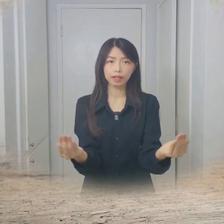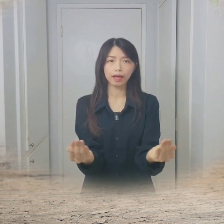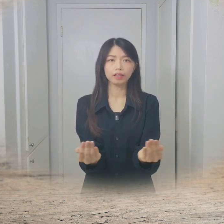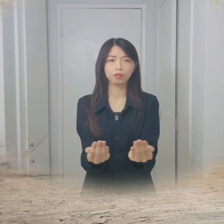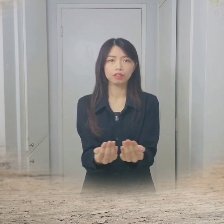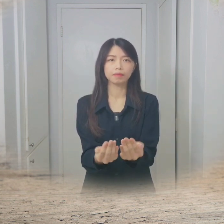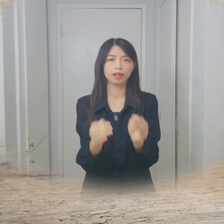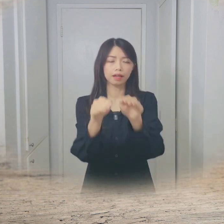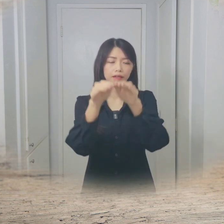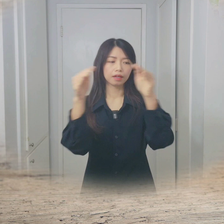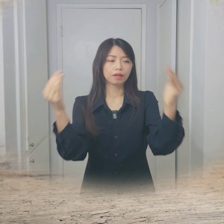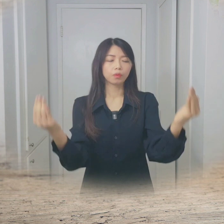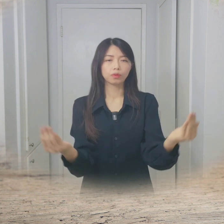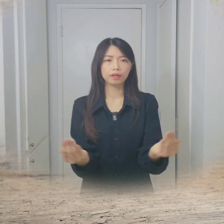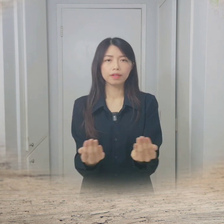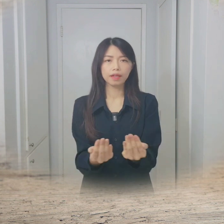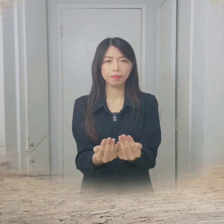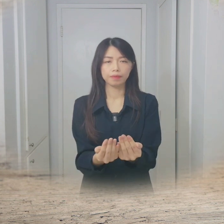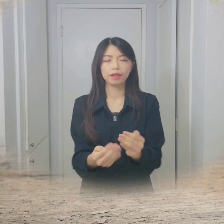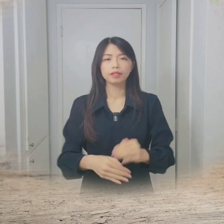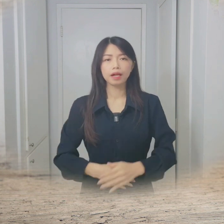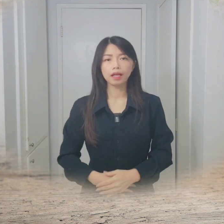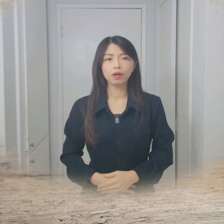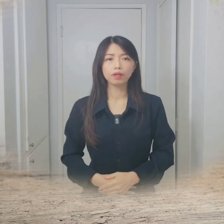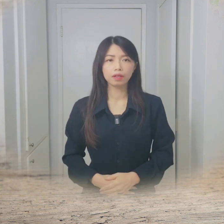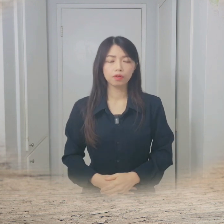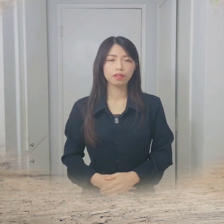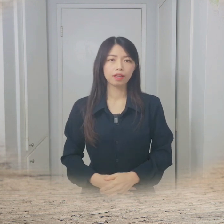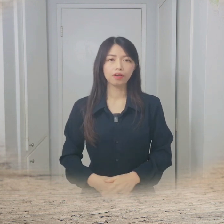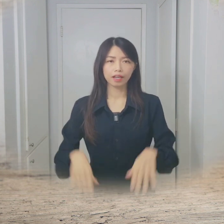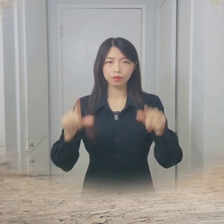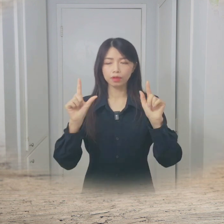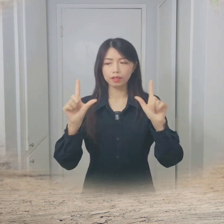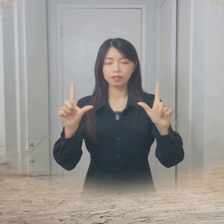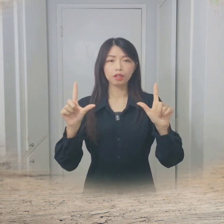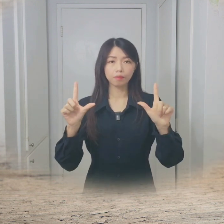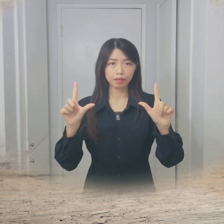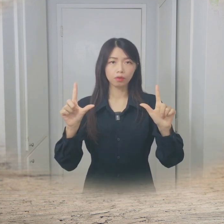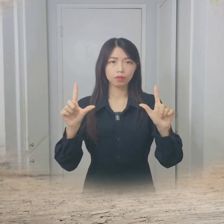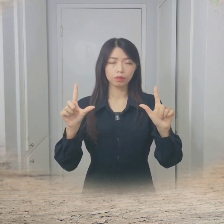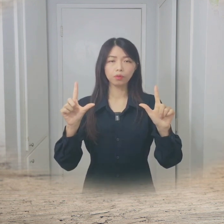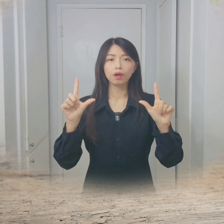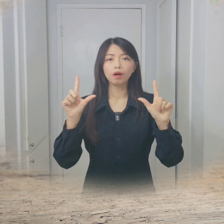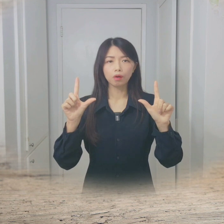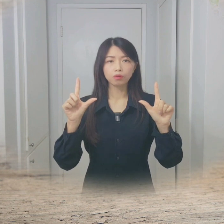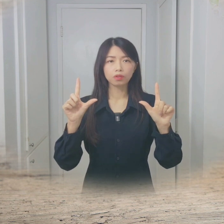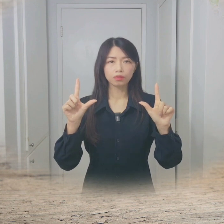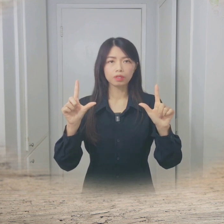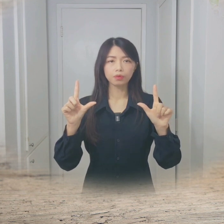혹은 다 이런 뜻입니다. 모든 삶 살다라고 한 뜻의 수어는요. 양손을 예은처럼 만들어주시고